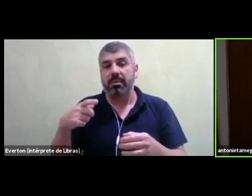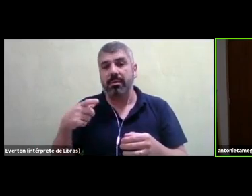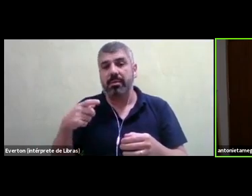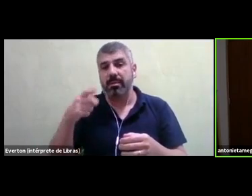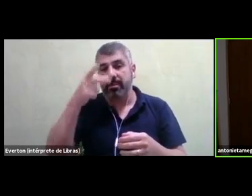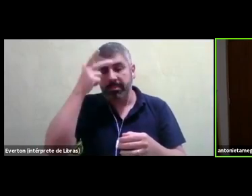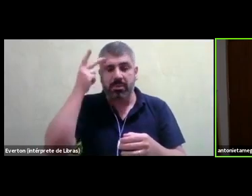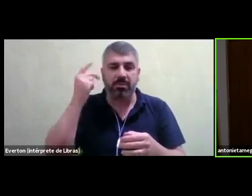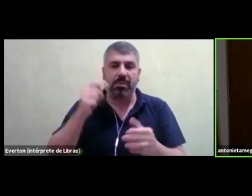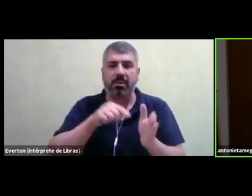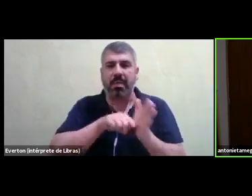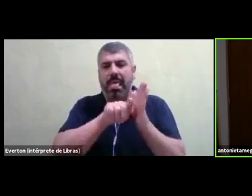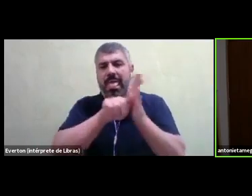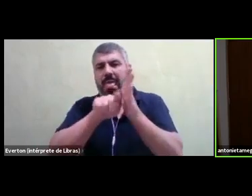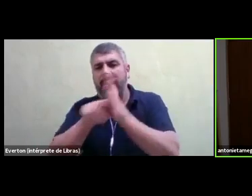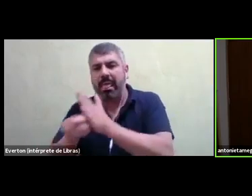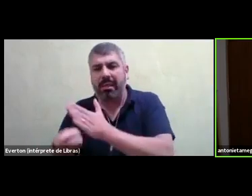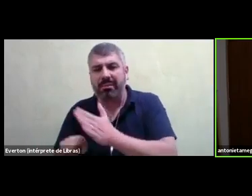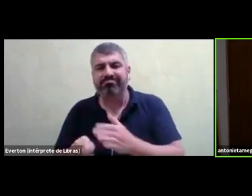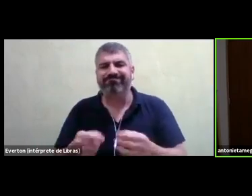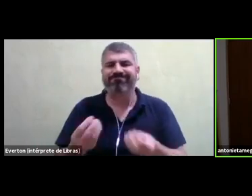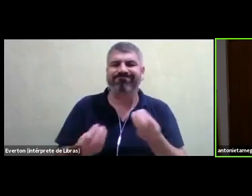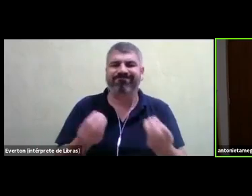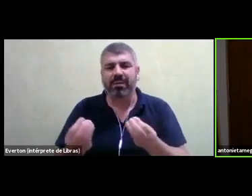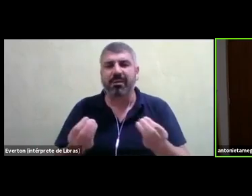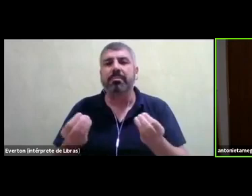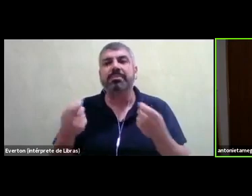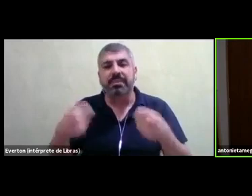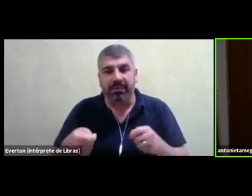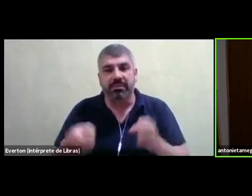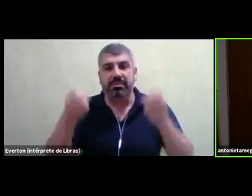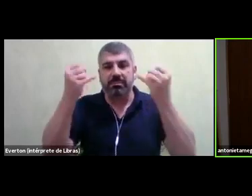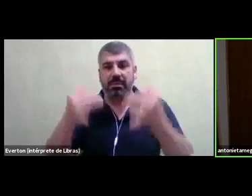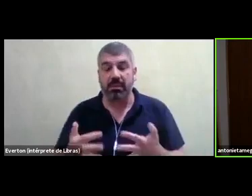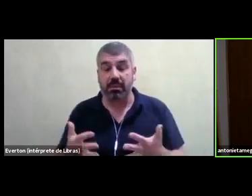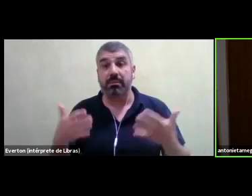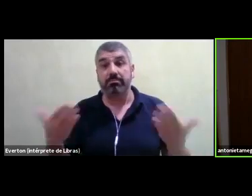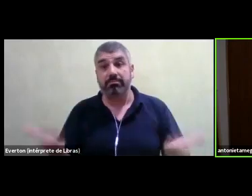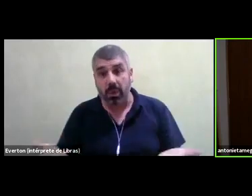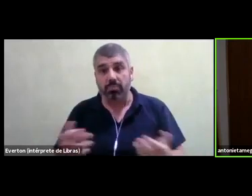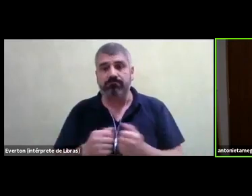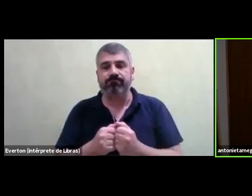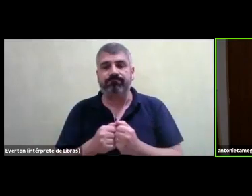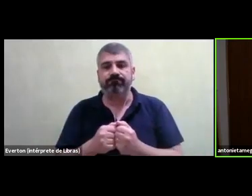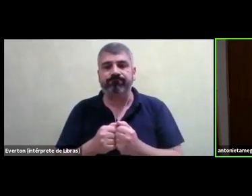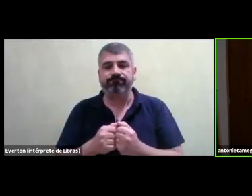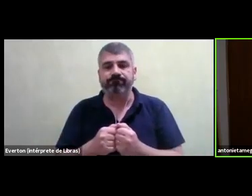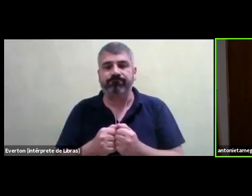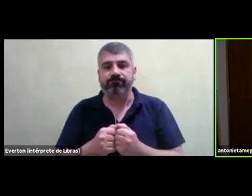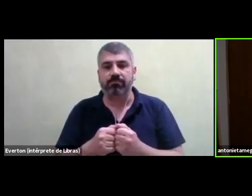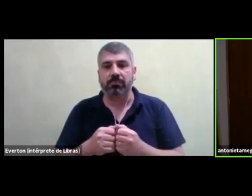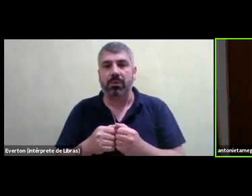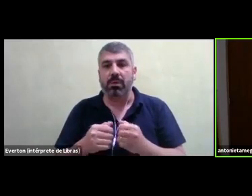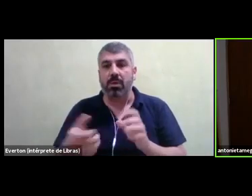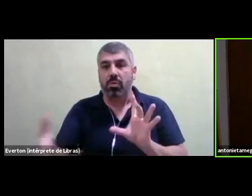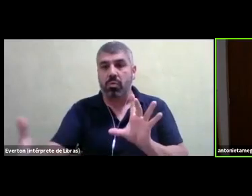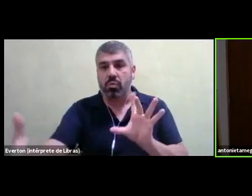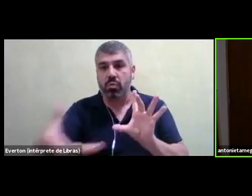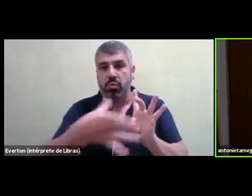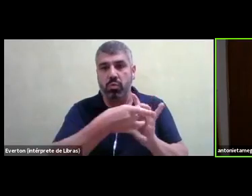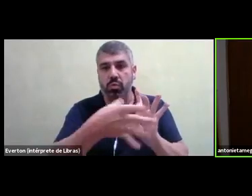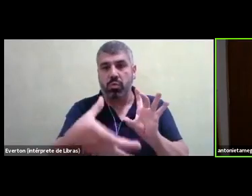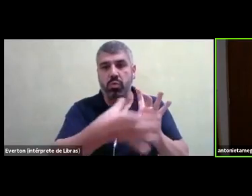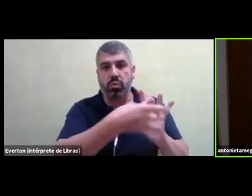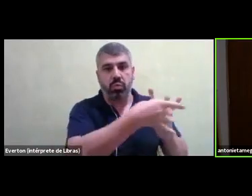muitas questões que gostaríamos de apontar. Então, a nós se juntaram